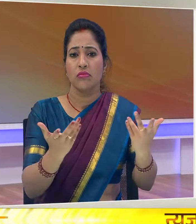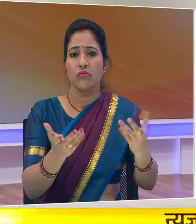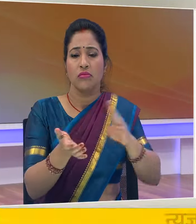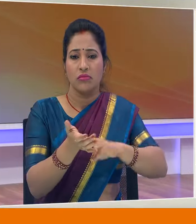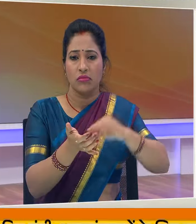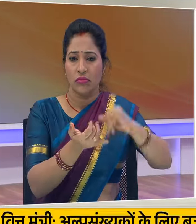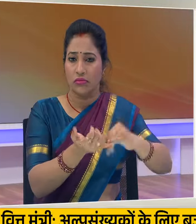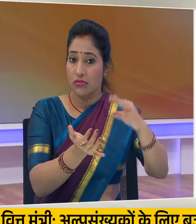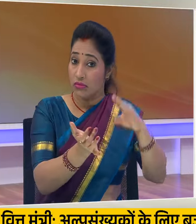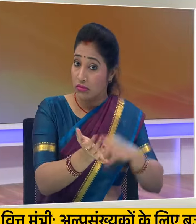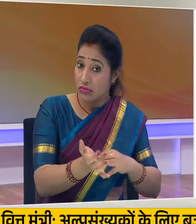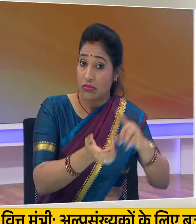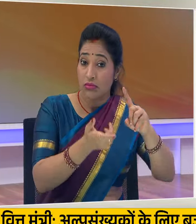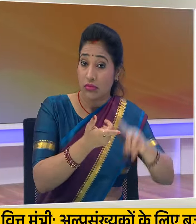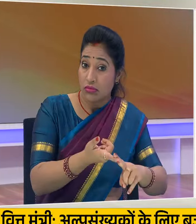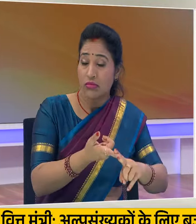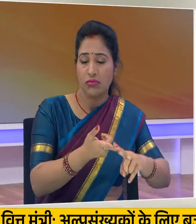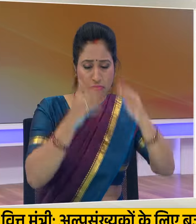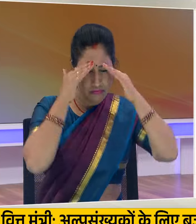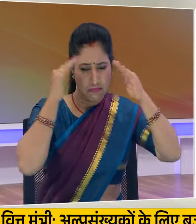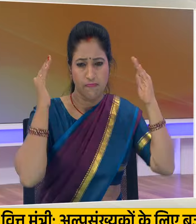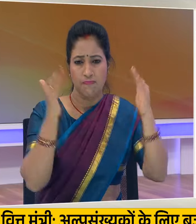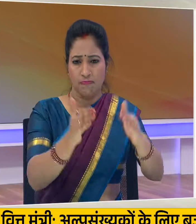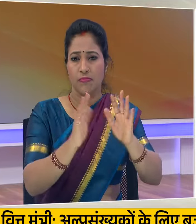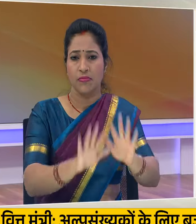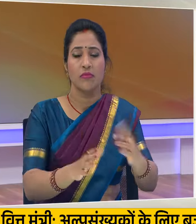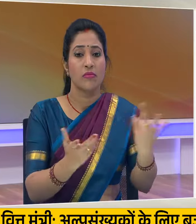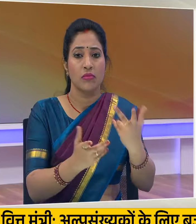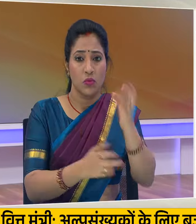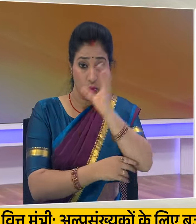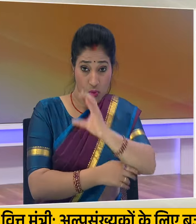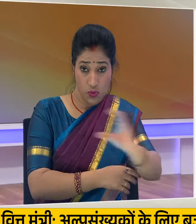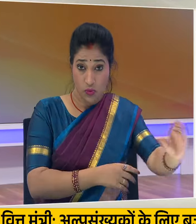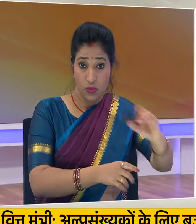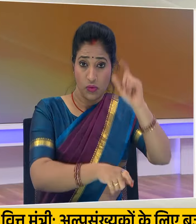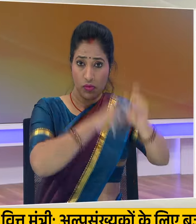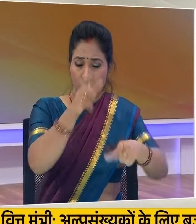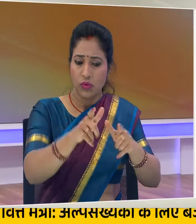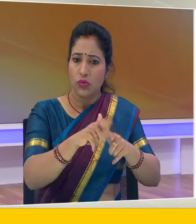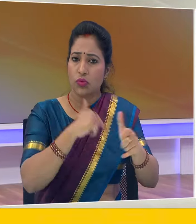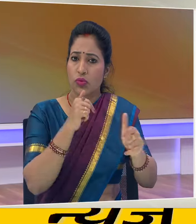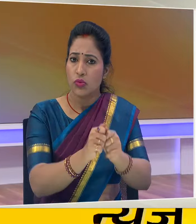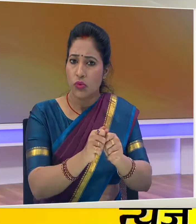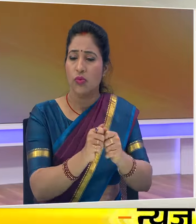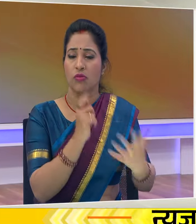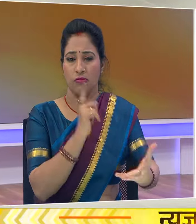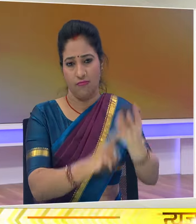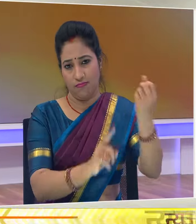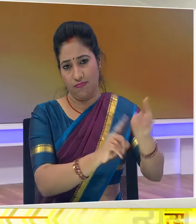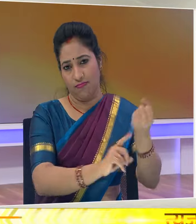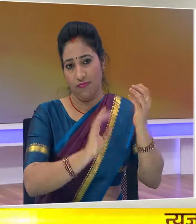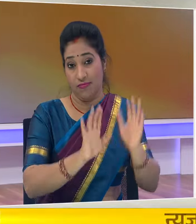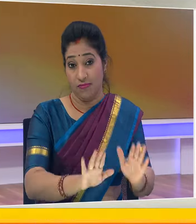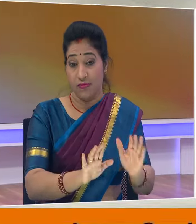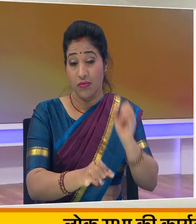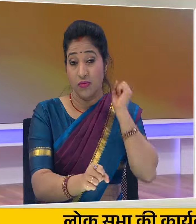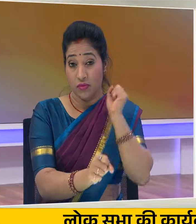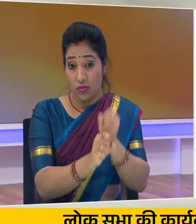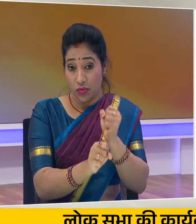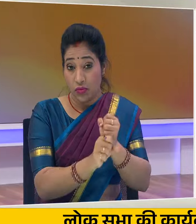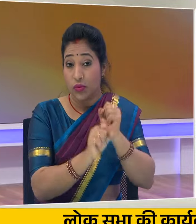एमएसएमईज पर भी है, इससे करोड़ों लोगों को रोजगार मिलता है। सरकार